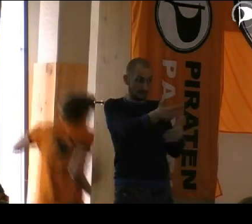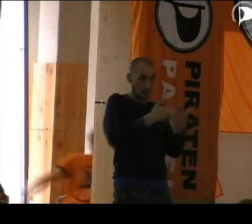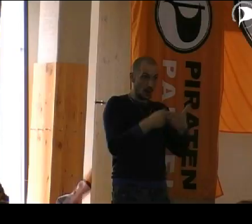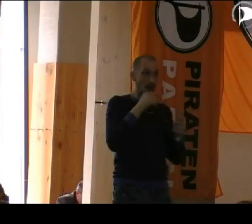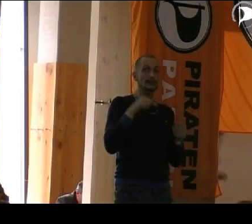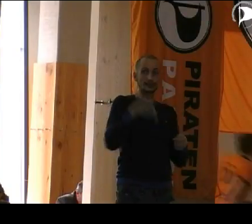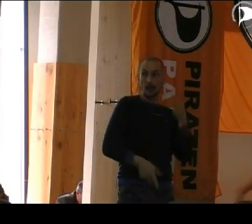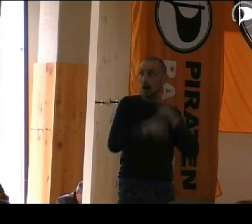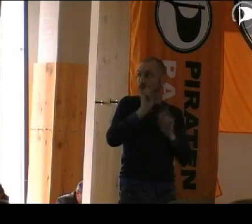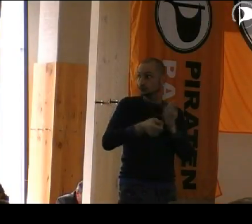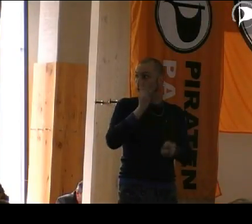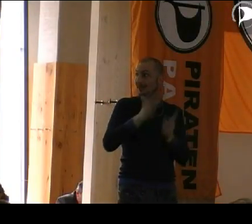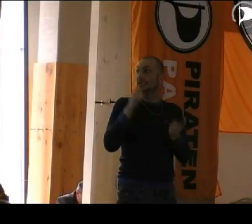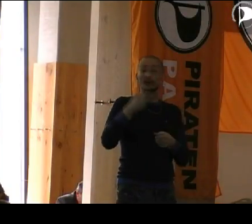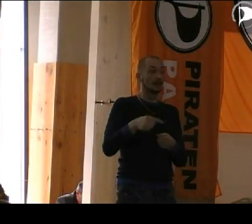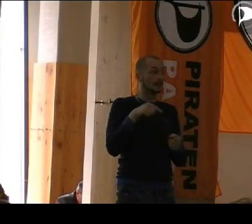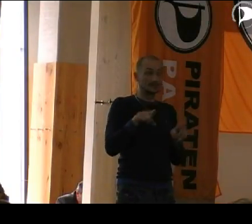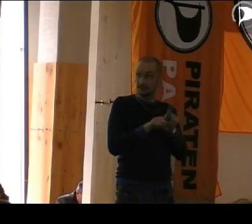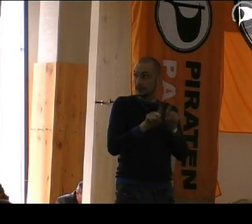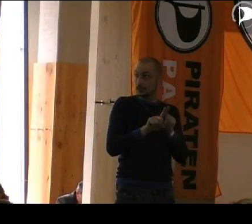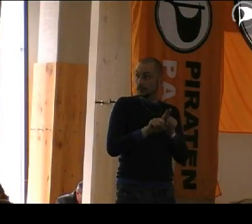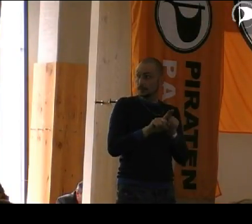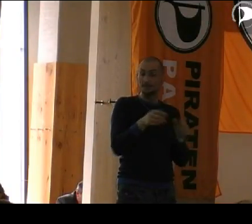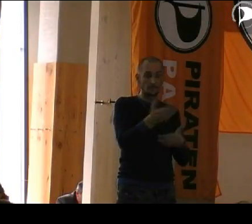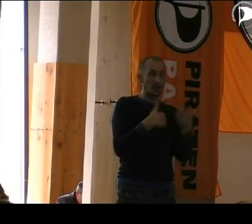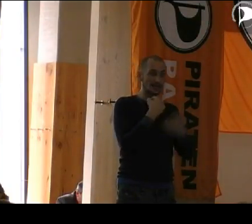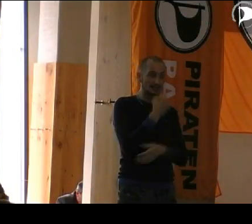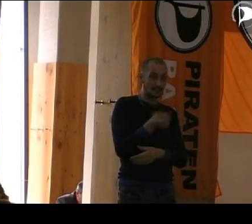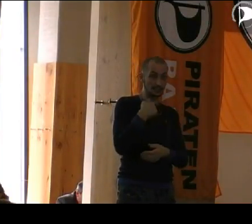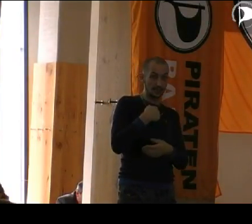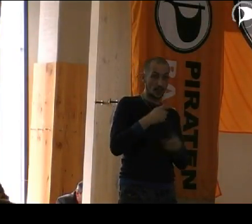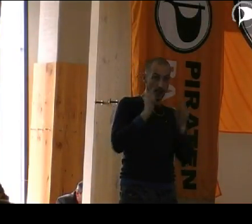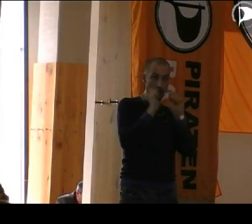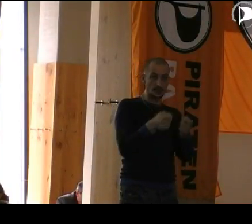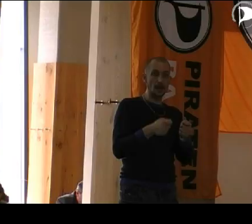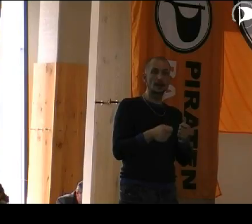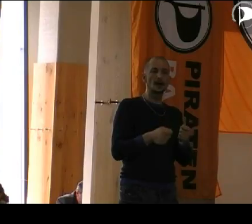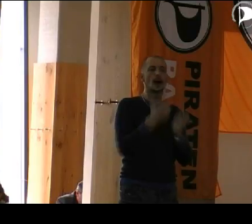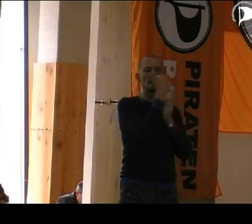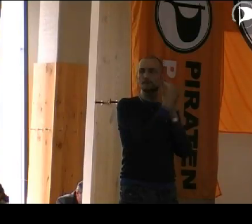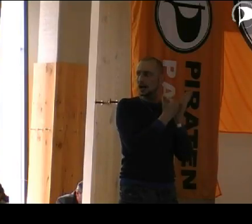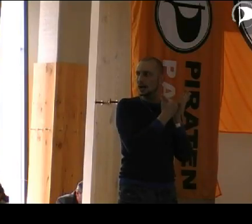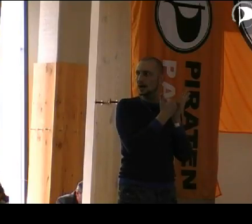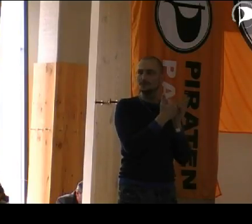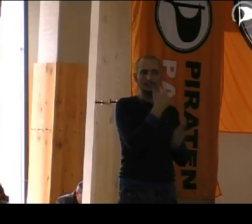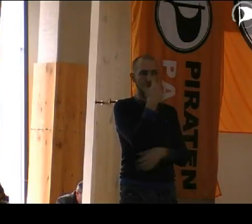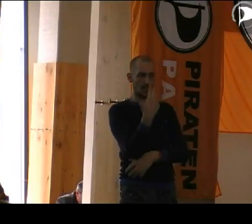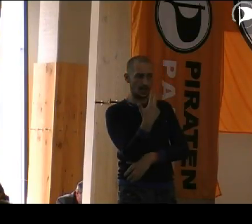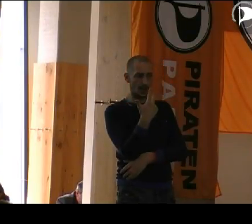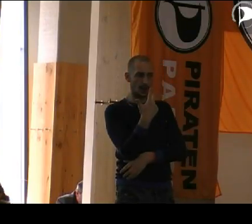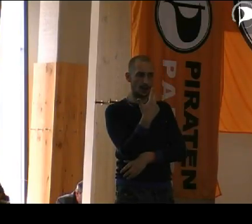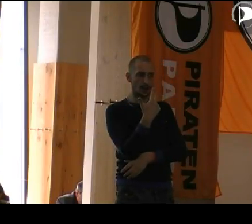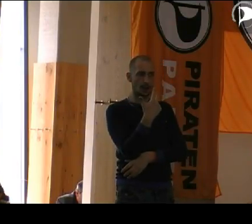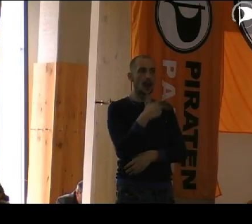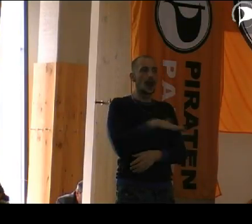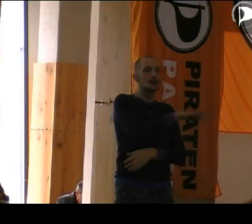also mir schon angedeutet haben glaube ich habe nicht im ertrag gibt es ist ein paar gab es ein flügel zu landen ist offen so